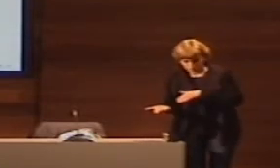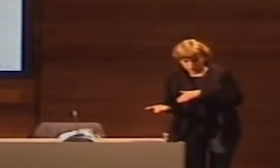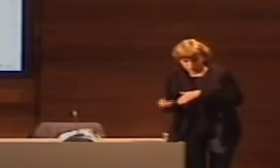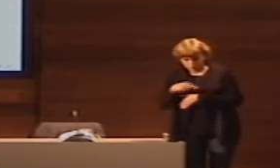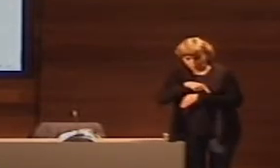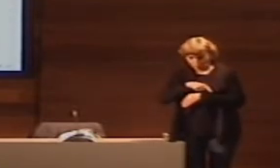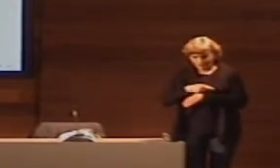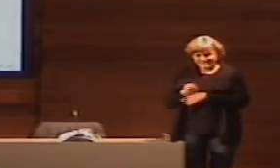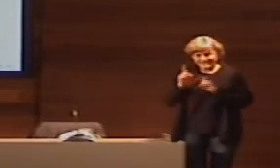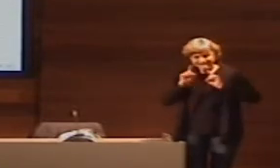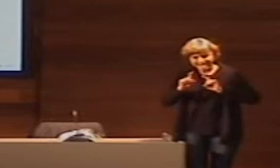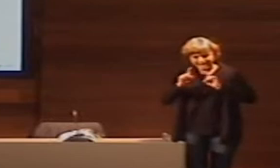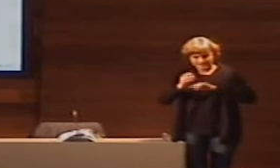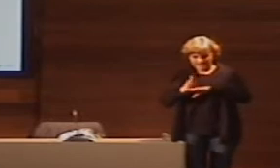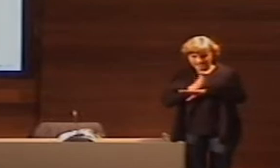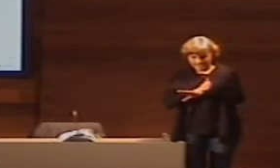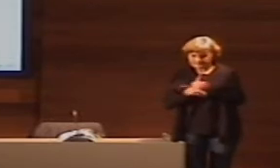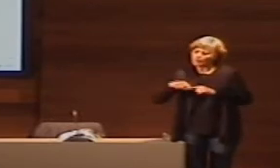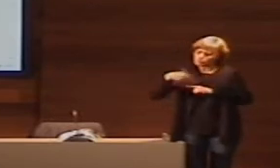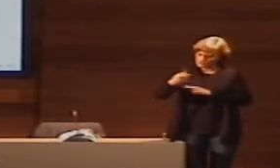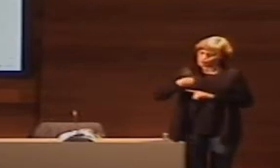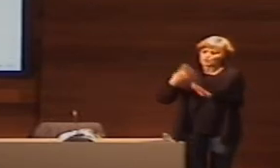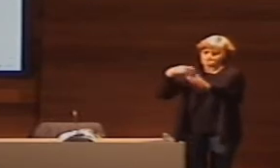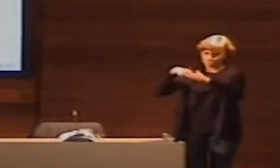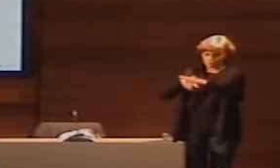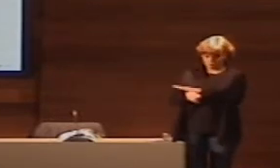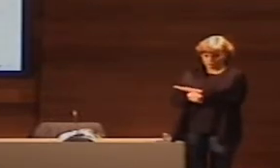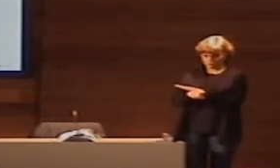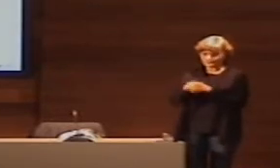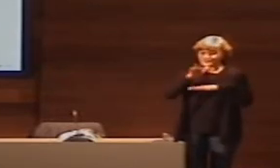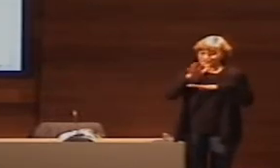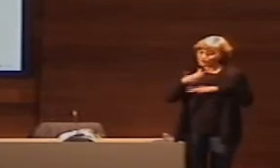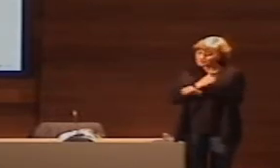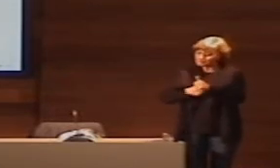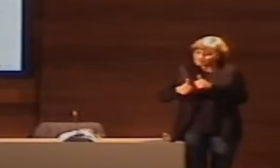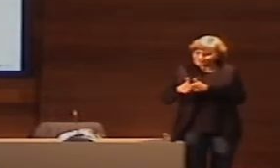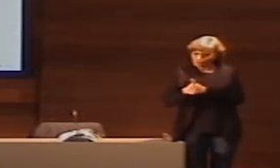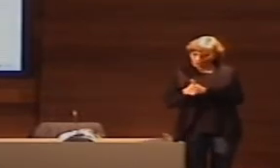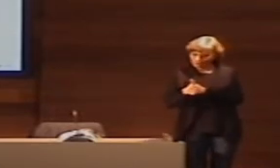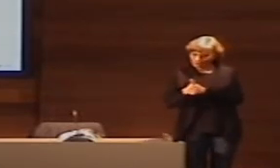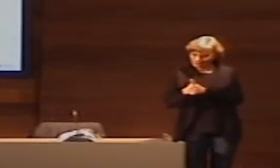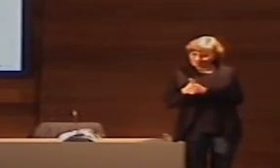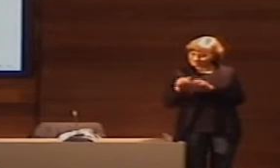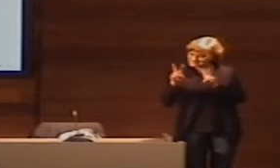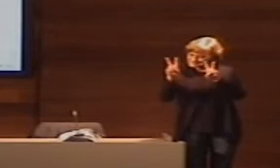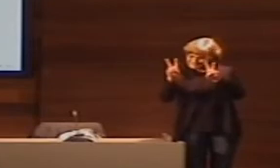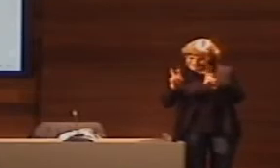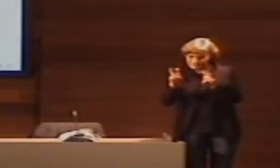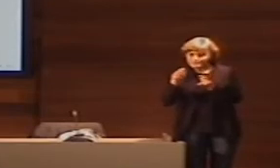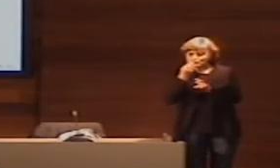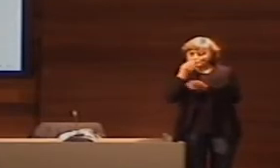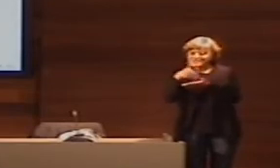Por tanto, ahondaré sobre esta cuestión, pero la máxima prioridad debe ponerse en la fracción